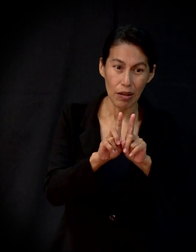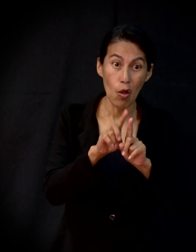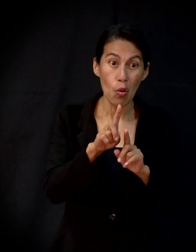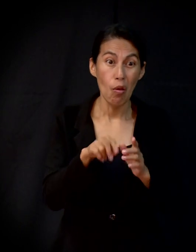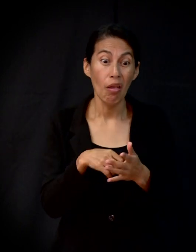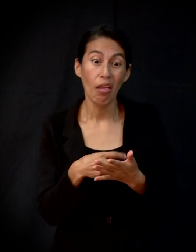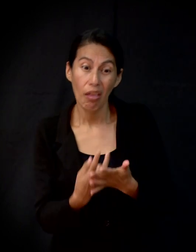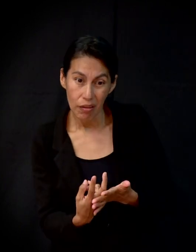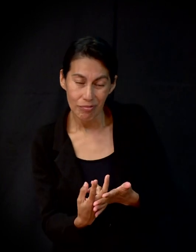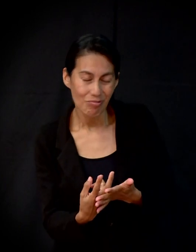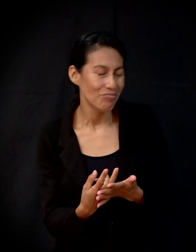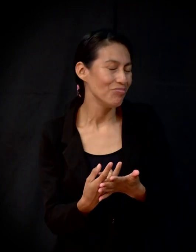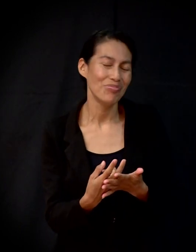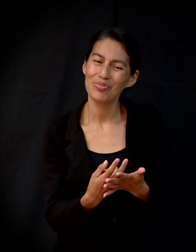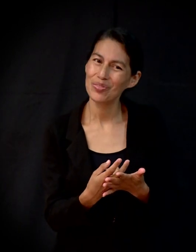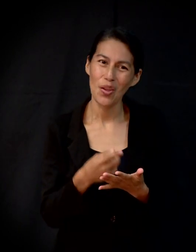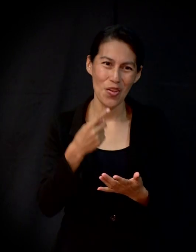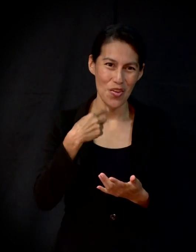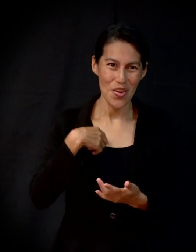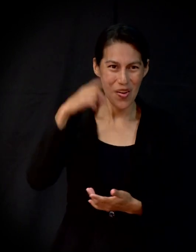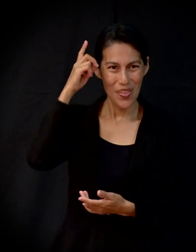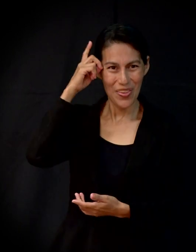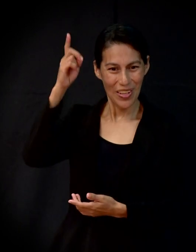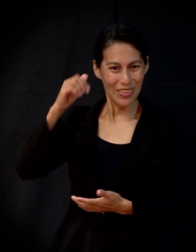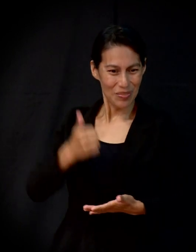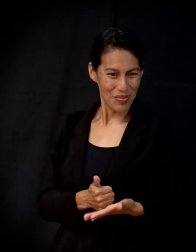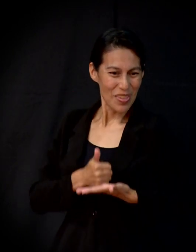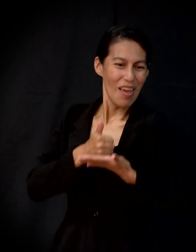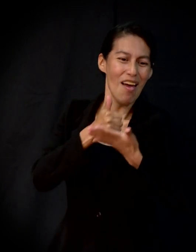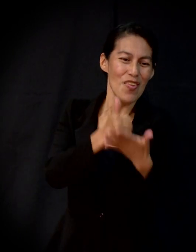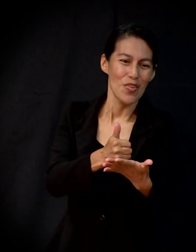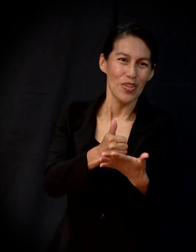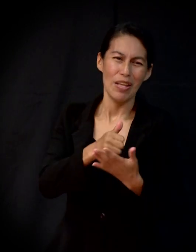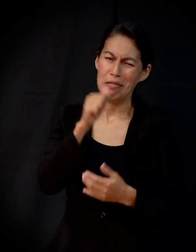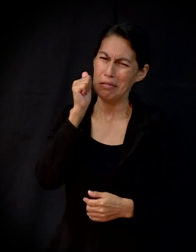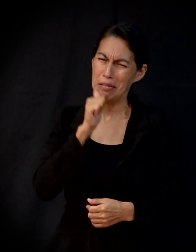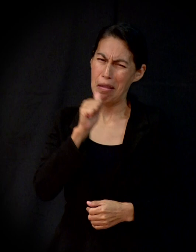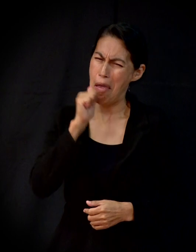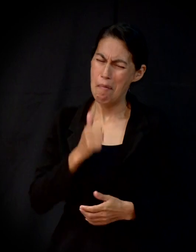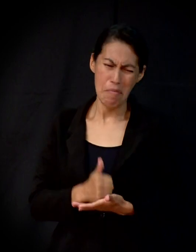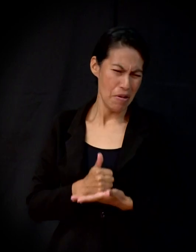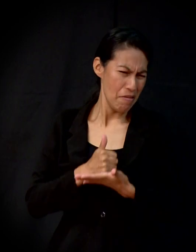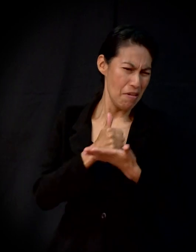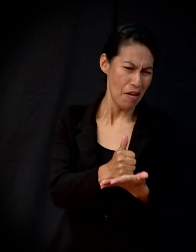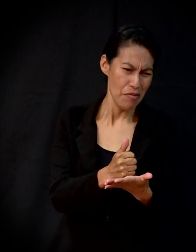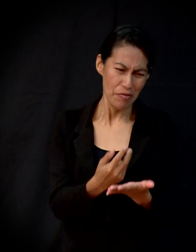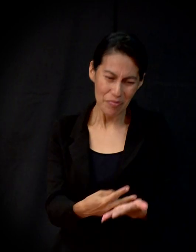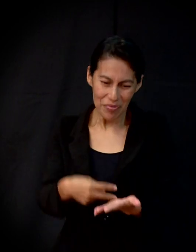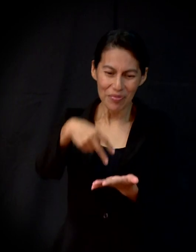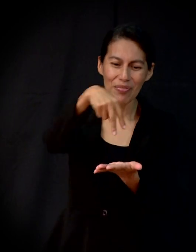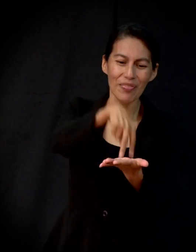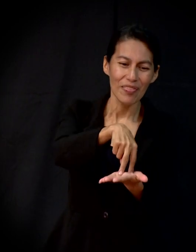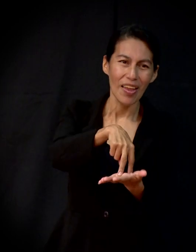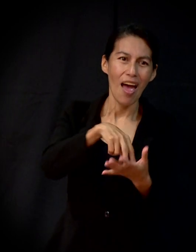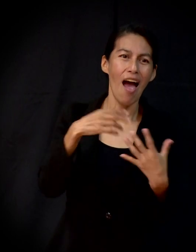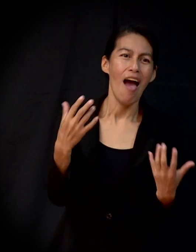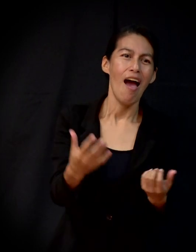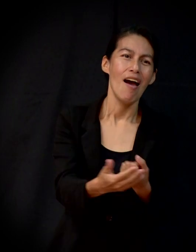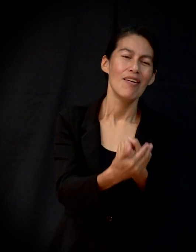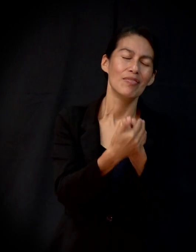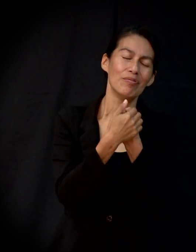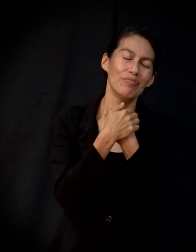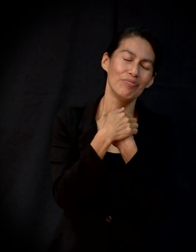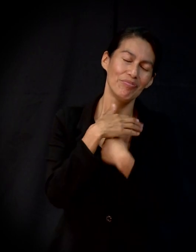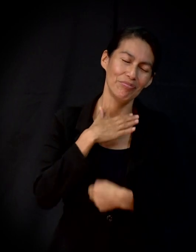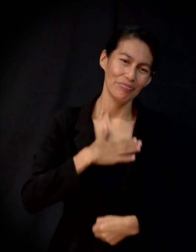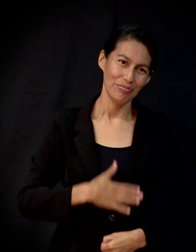No desmayes, porque yo soy tu Dios que te esfuerzo. Siempre te ayudaré, siempre te